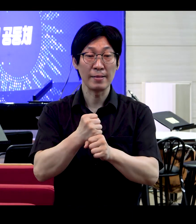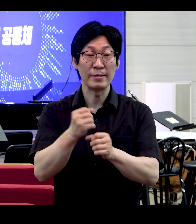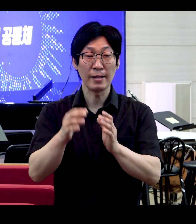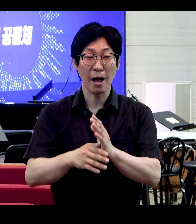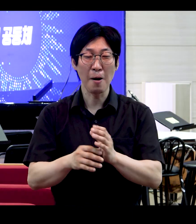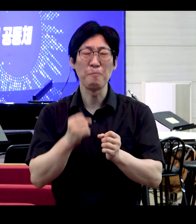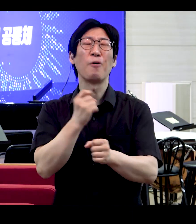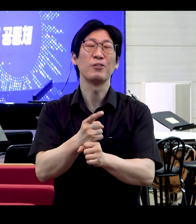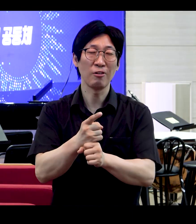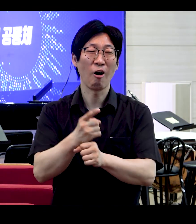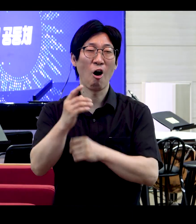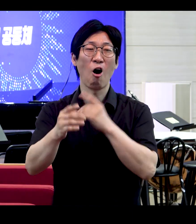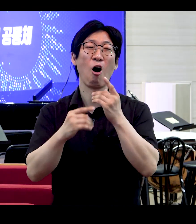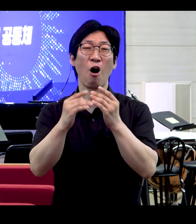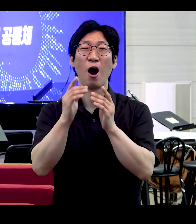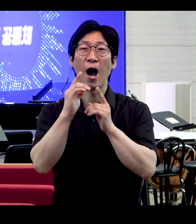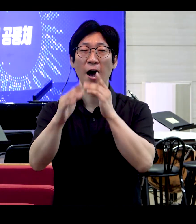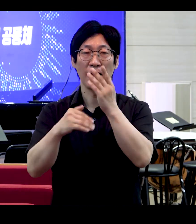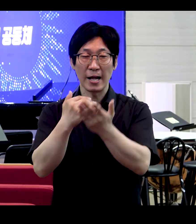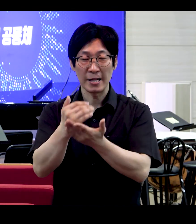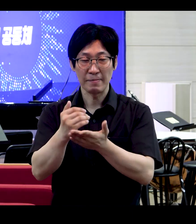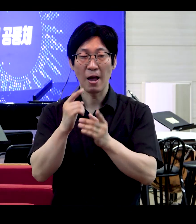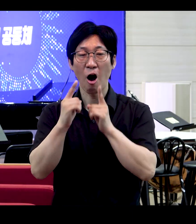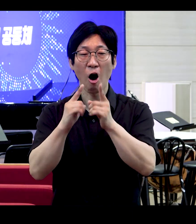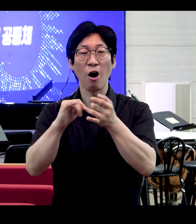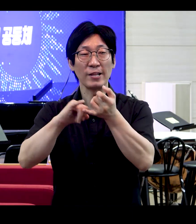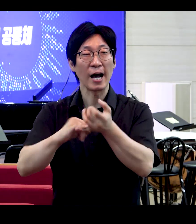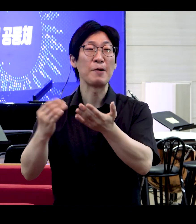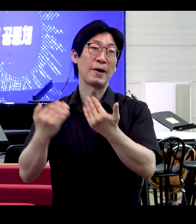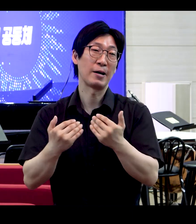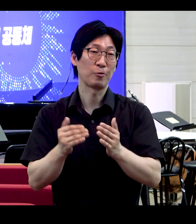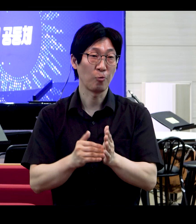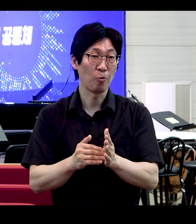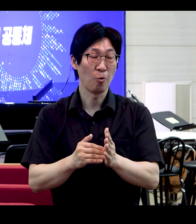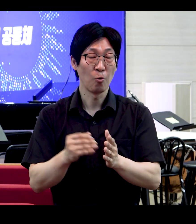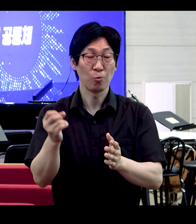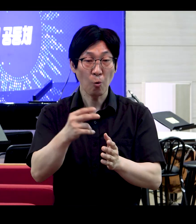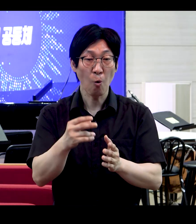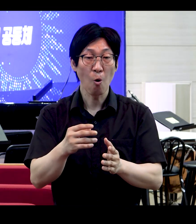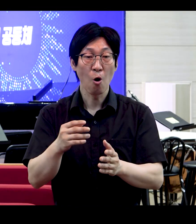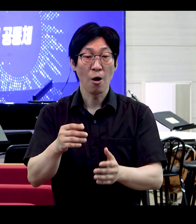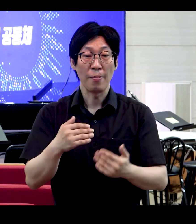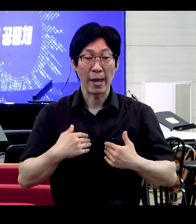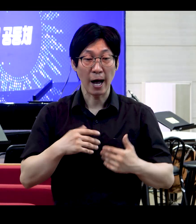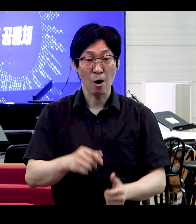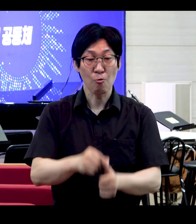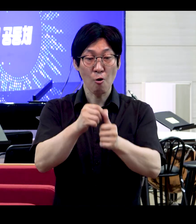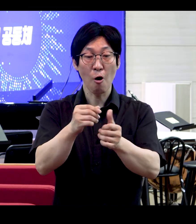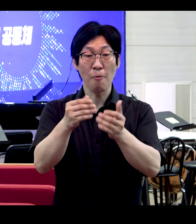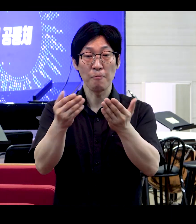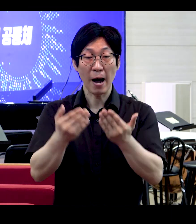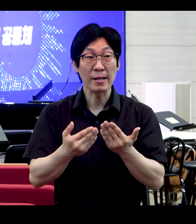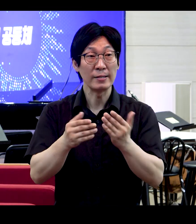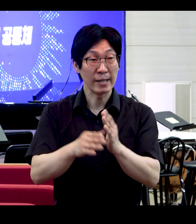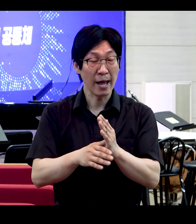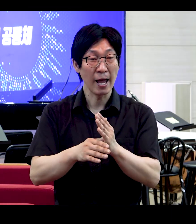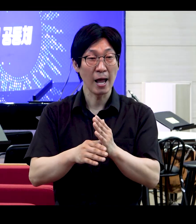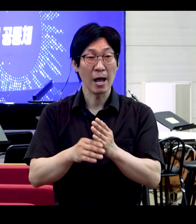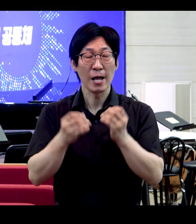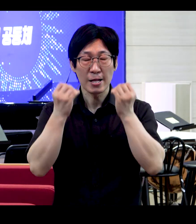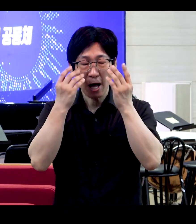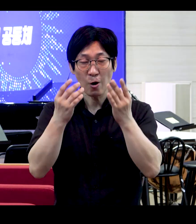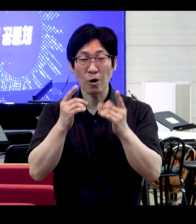우리를 지으실 때 이미 언약을 주셨고요, 그리고 우리가 구원받으면서 그 언약을 새롭게 다시 부여잡은